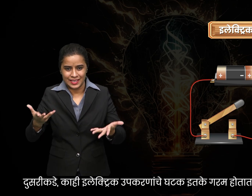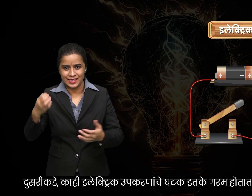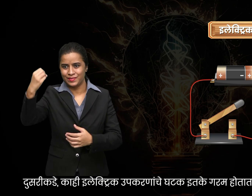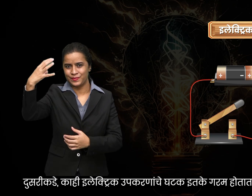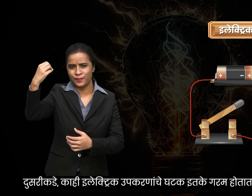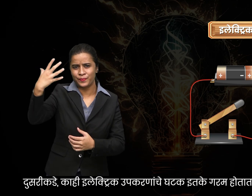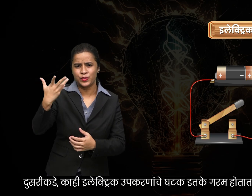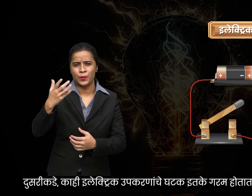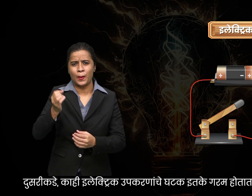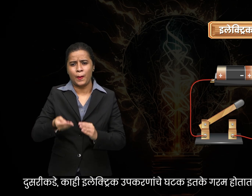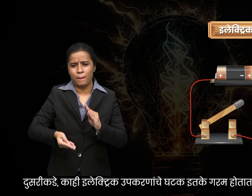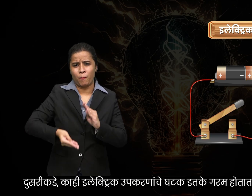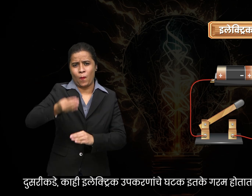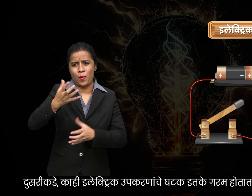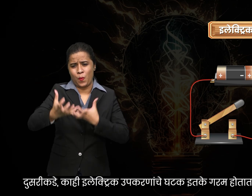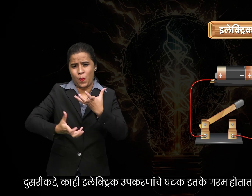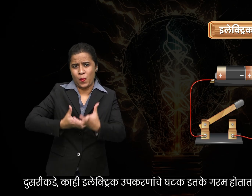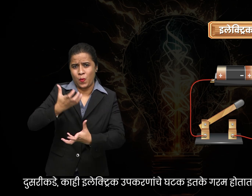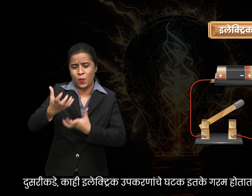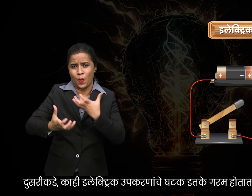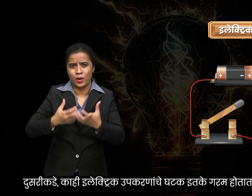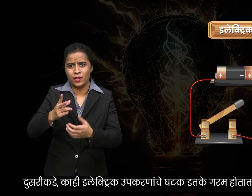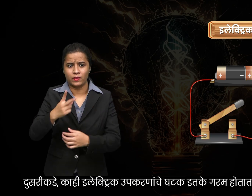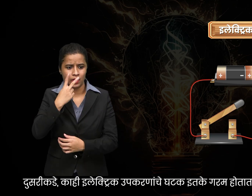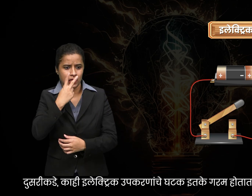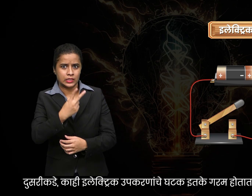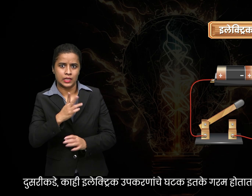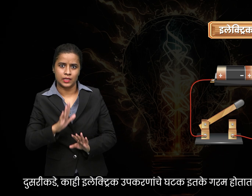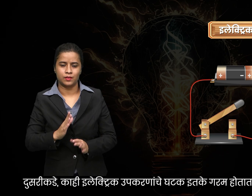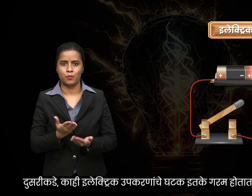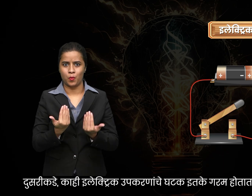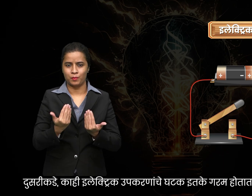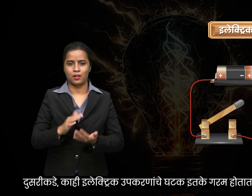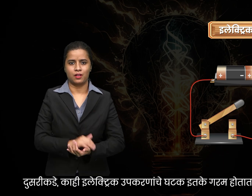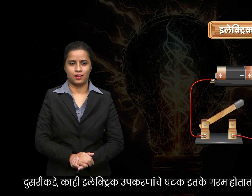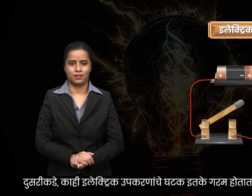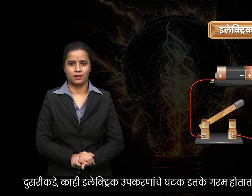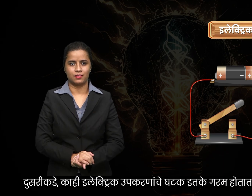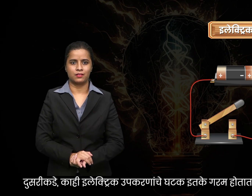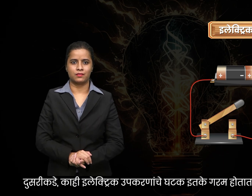ते सहज दिसतात.